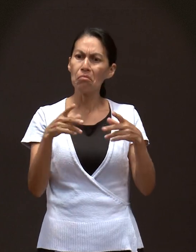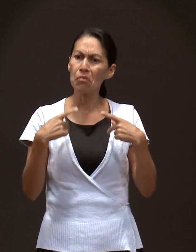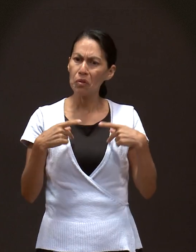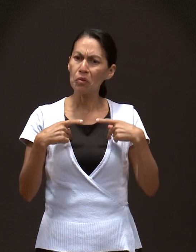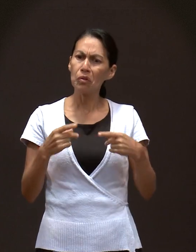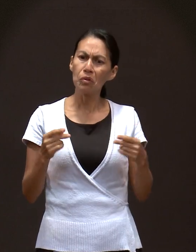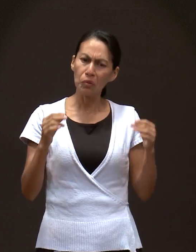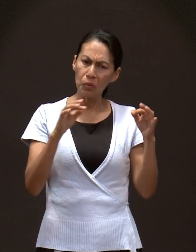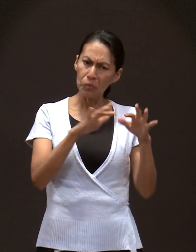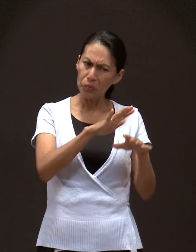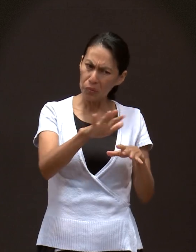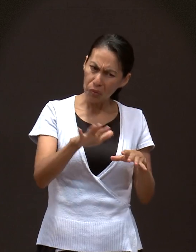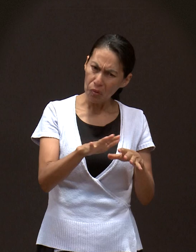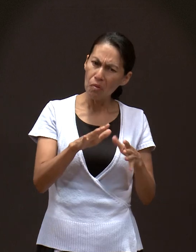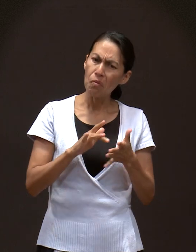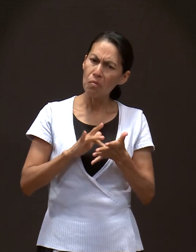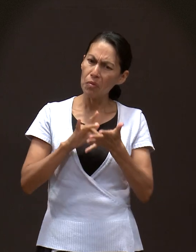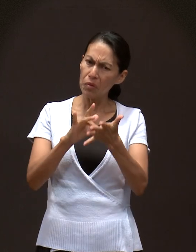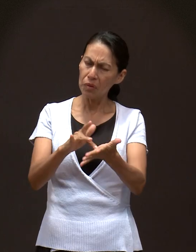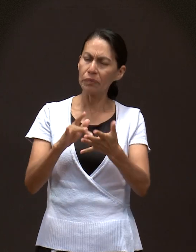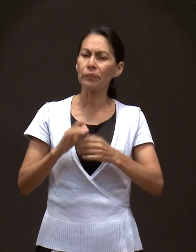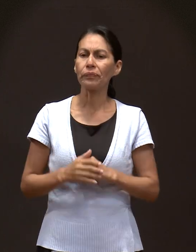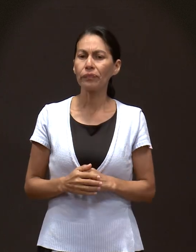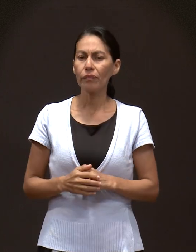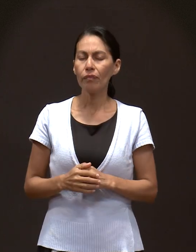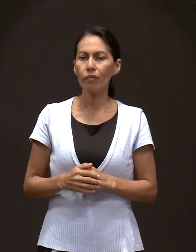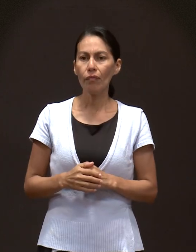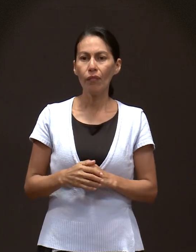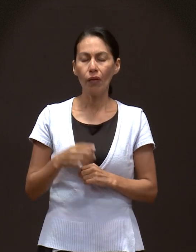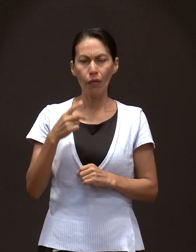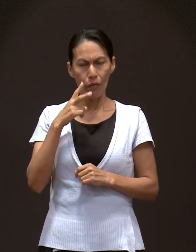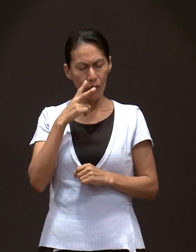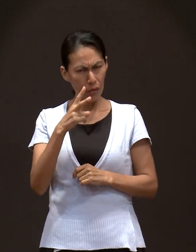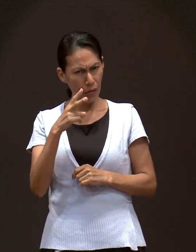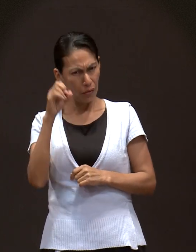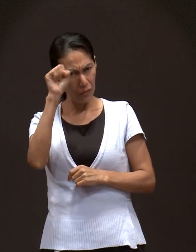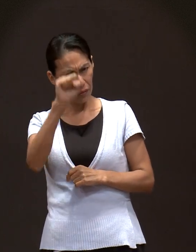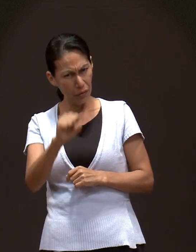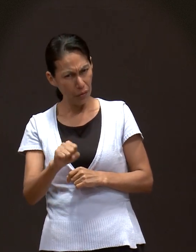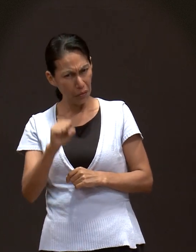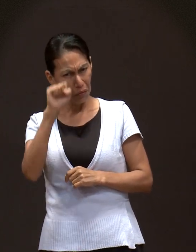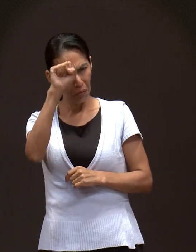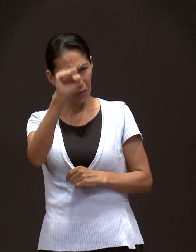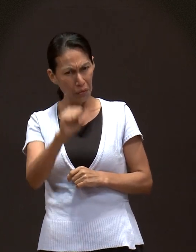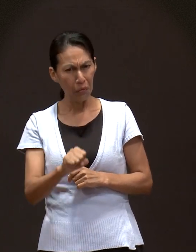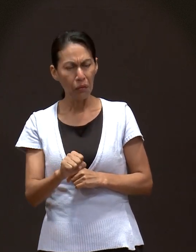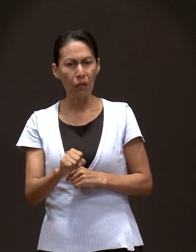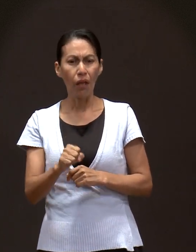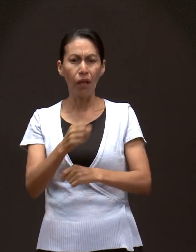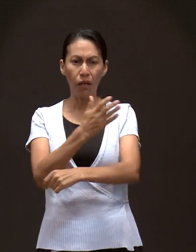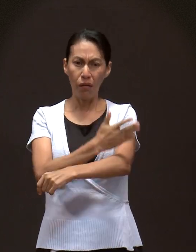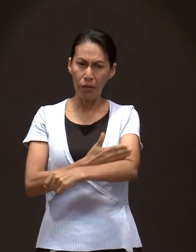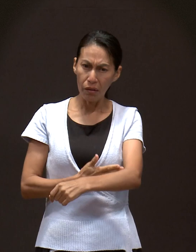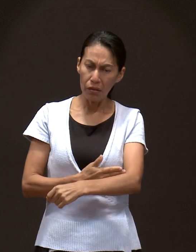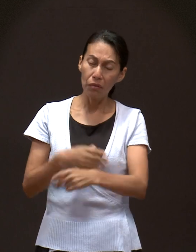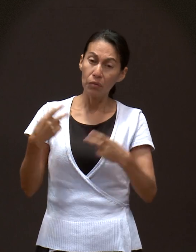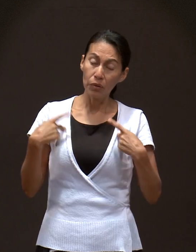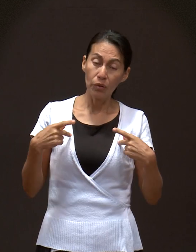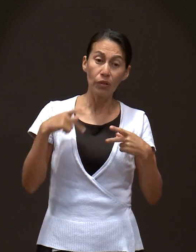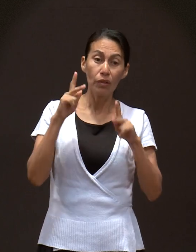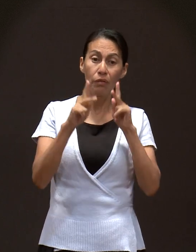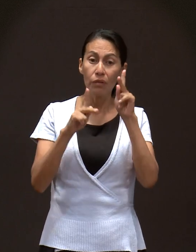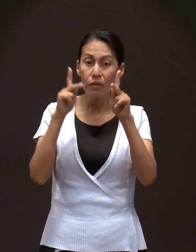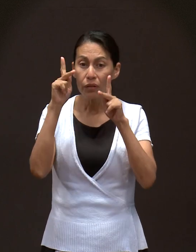estoy orando por ti, realmente te llena. Entonces, y el que las mirara todos los sábados por la tarde, que iban a